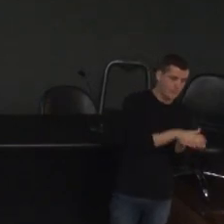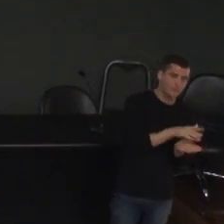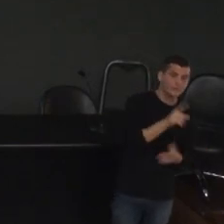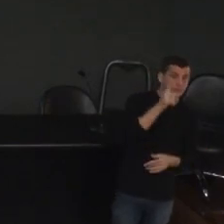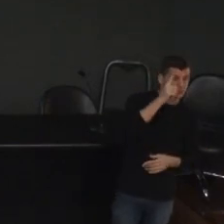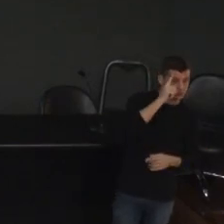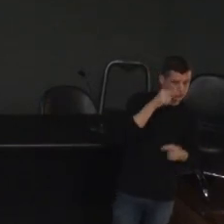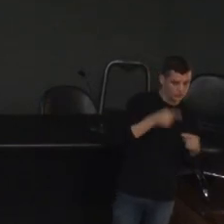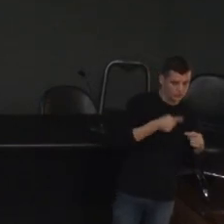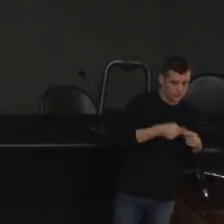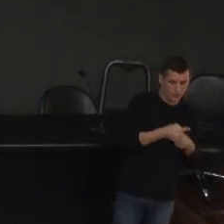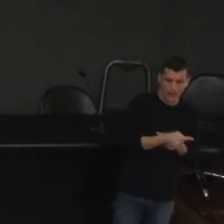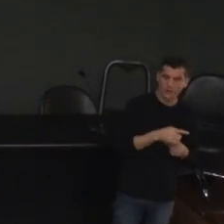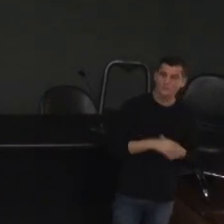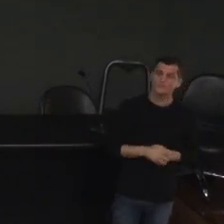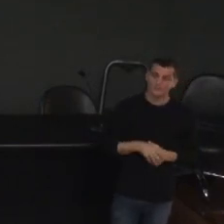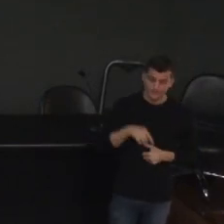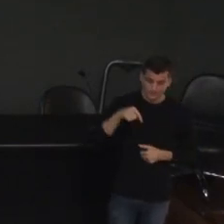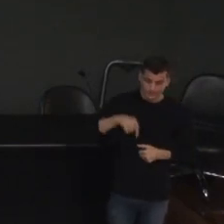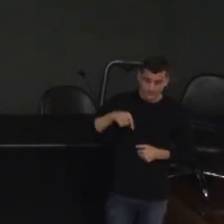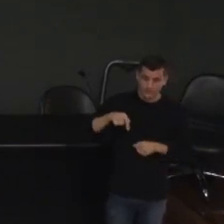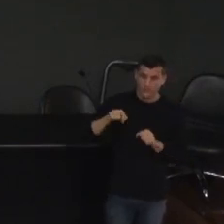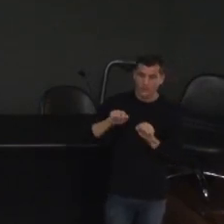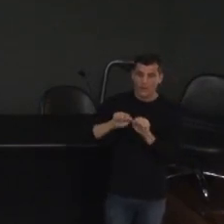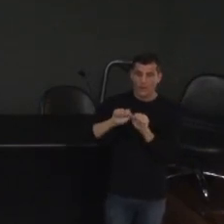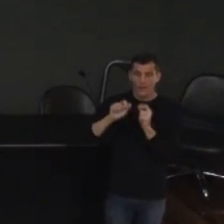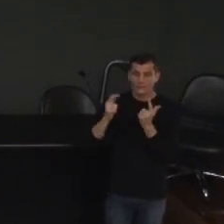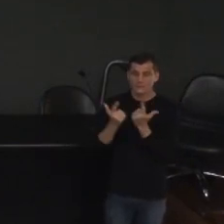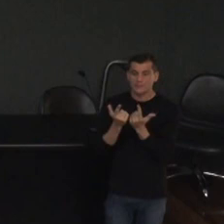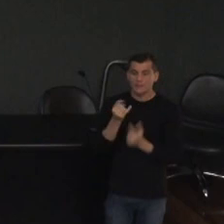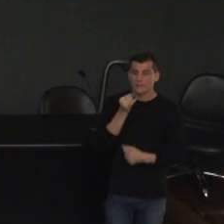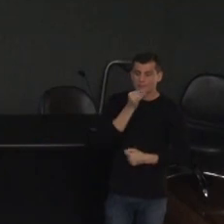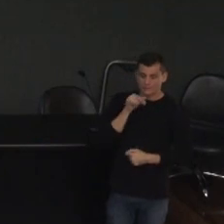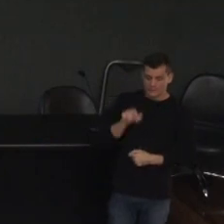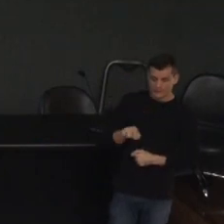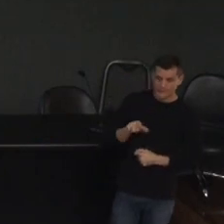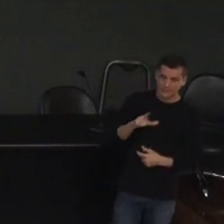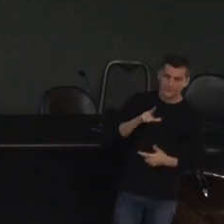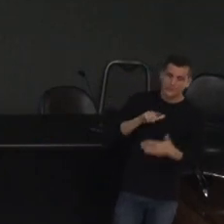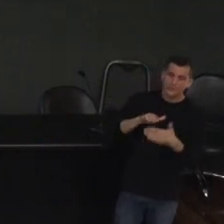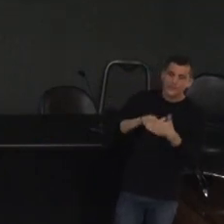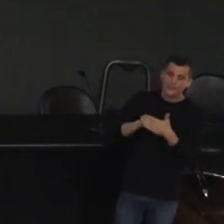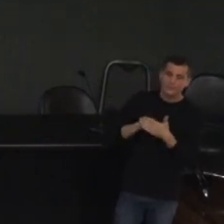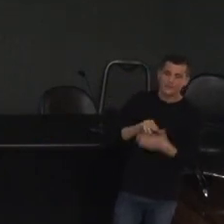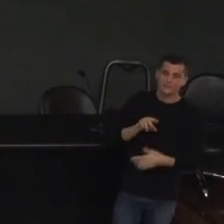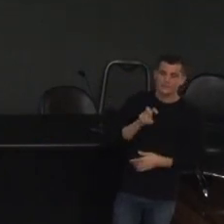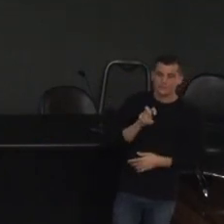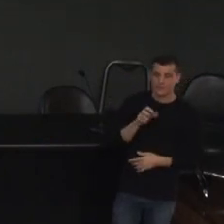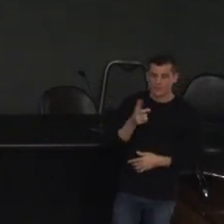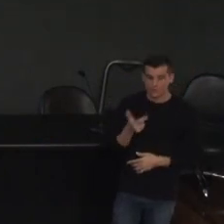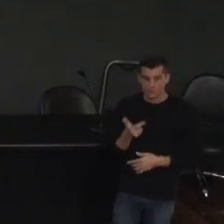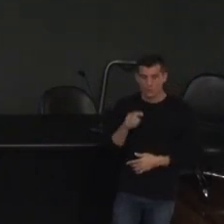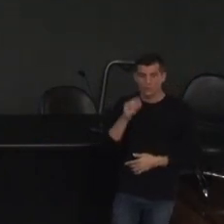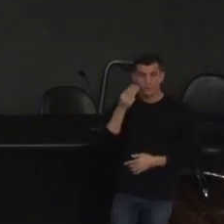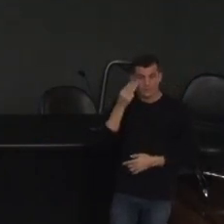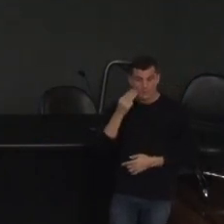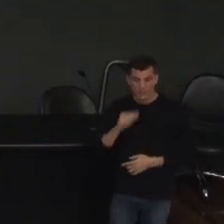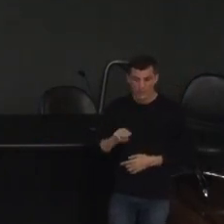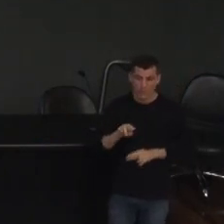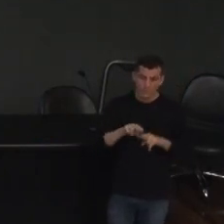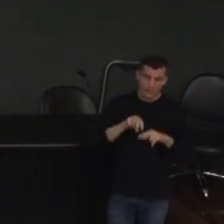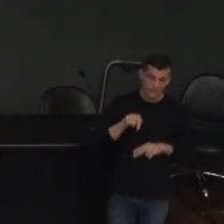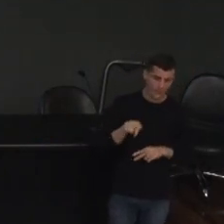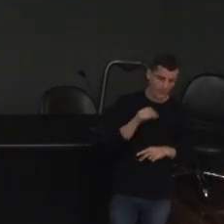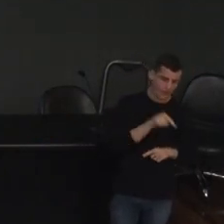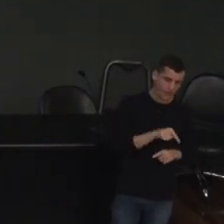por exemplo não se aplicaria o limite de até 50 milhões de reais para aplicação da multa né E